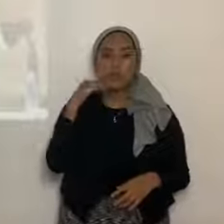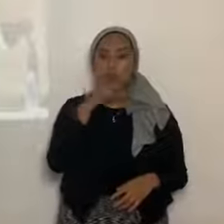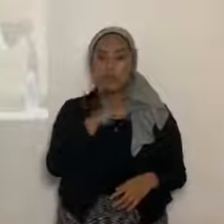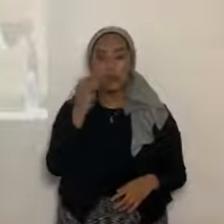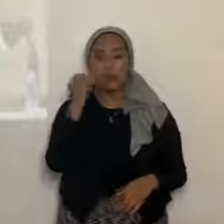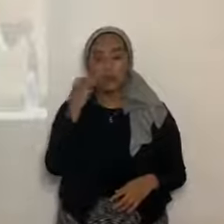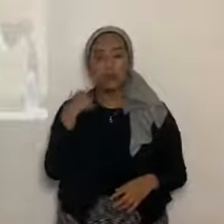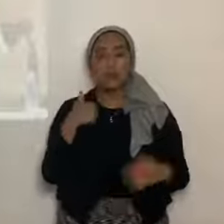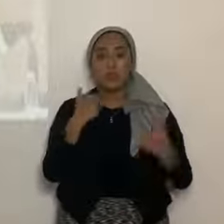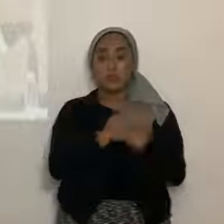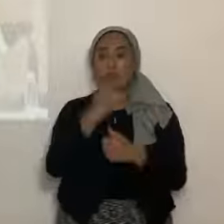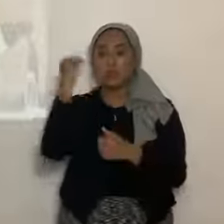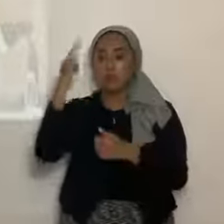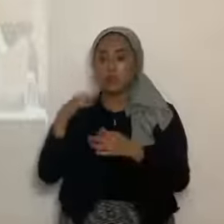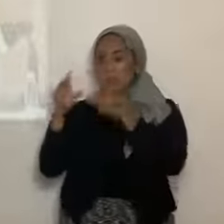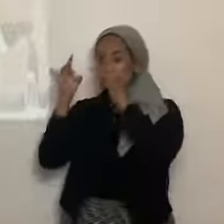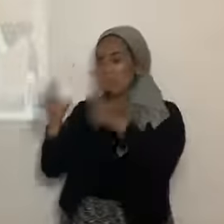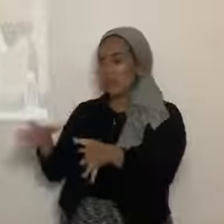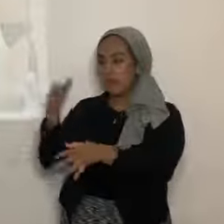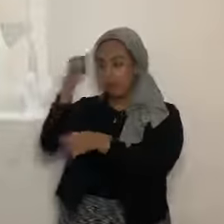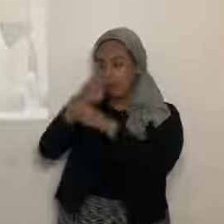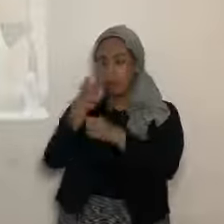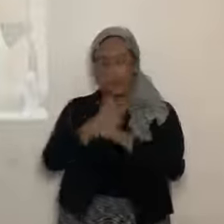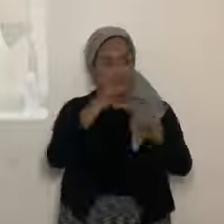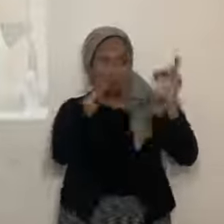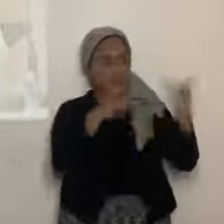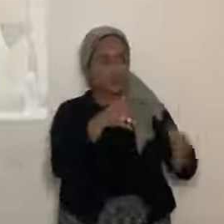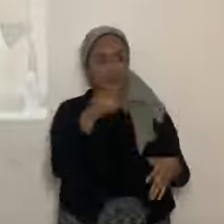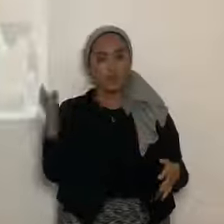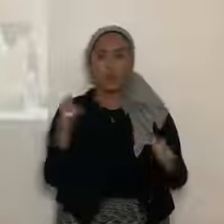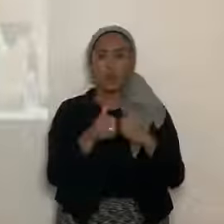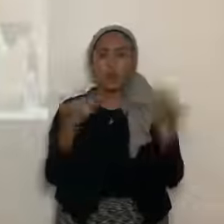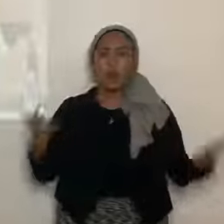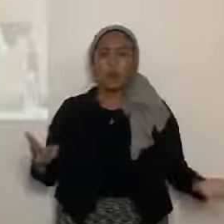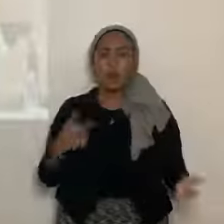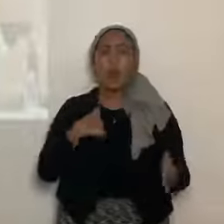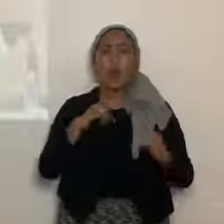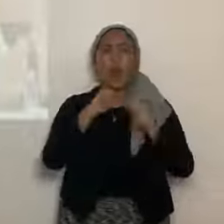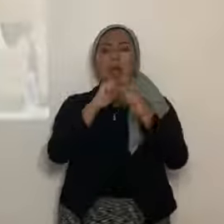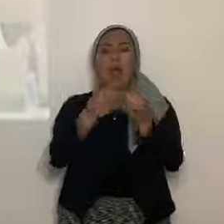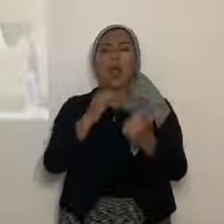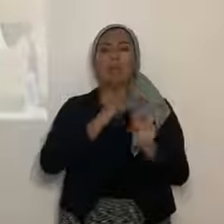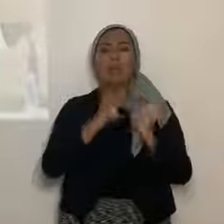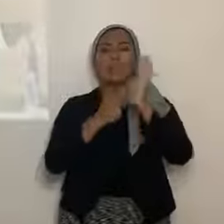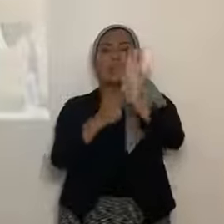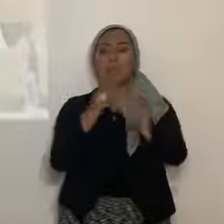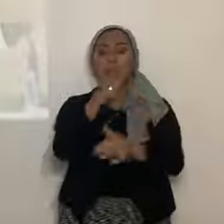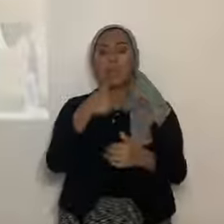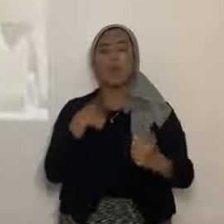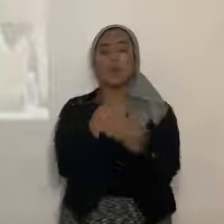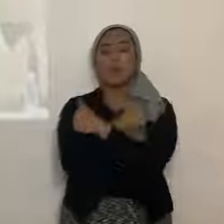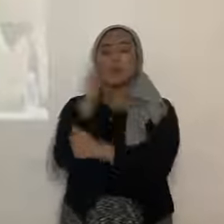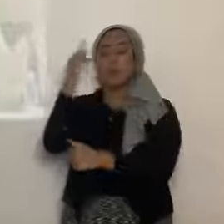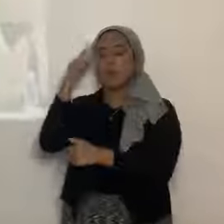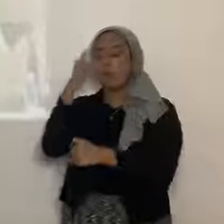que amamos a Yahweh y aborrecemos a los hermanos. ¿Cómo te demuestro yo que amo al Eterno? Porque te amo a ti, no te estoy